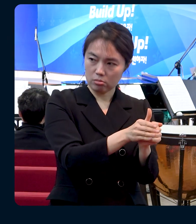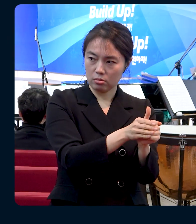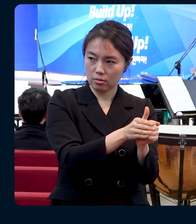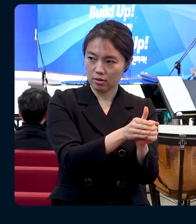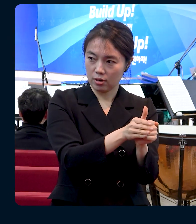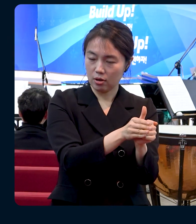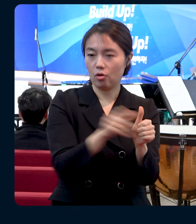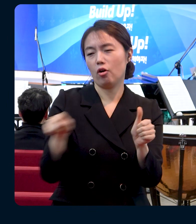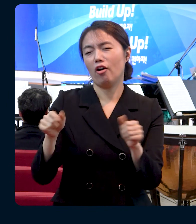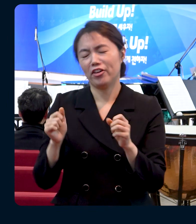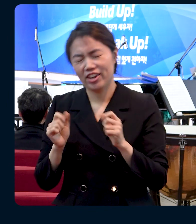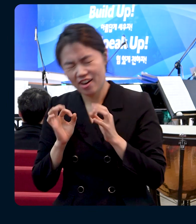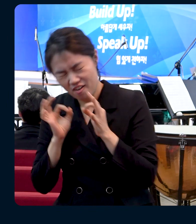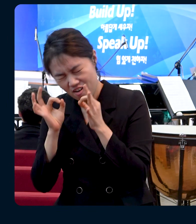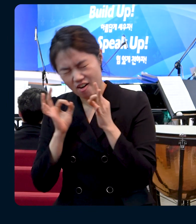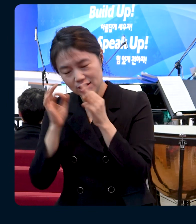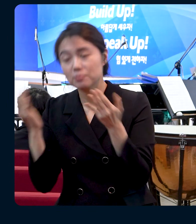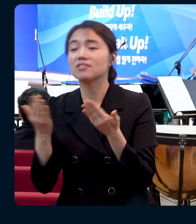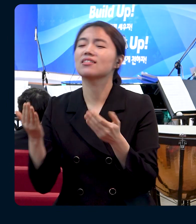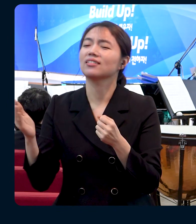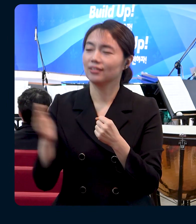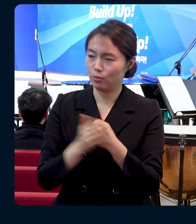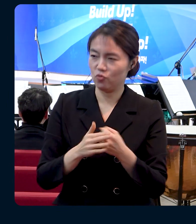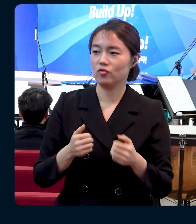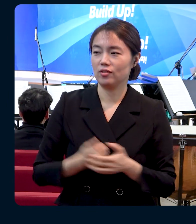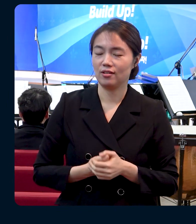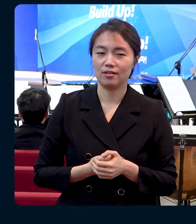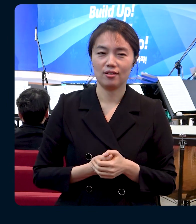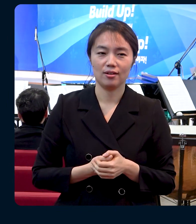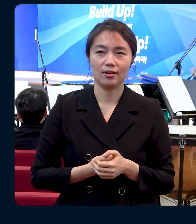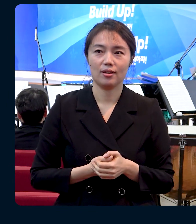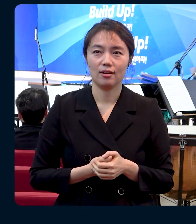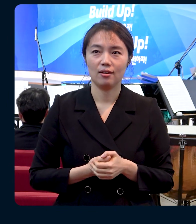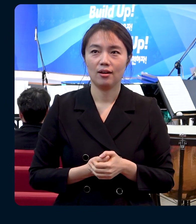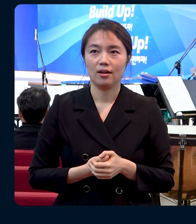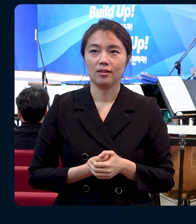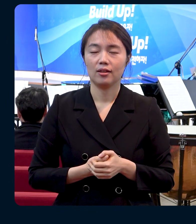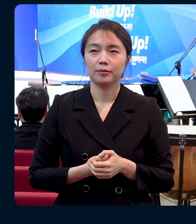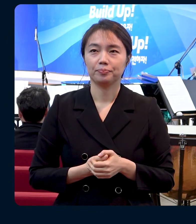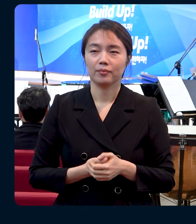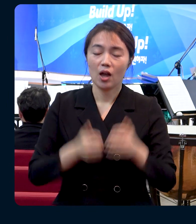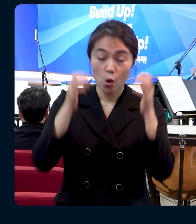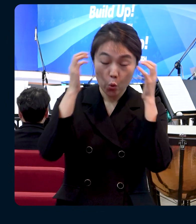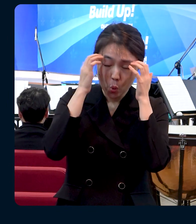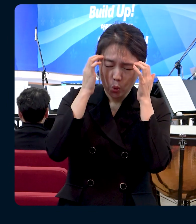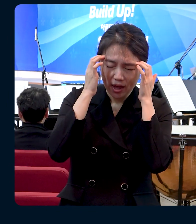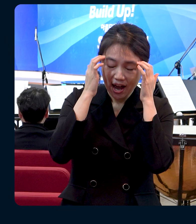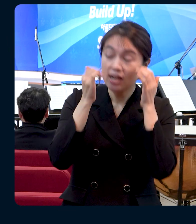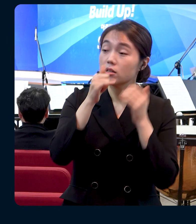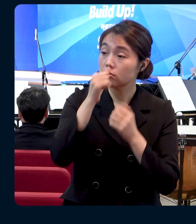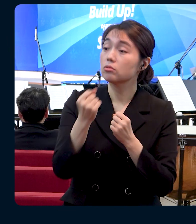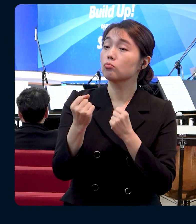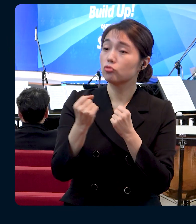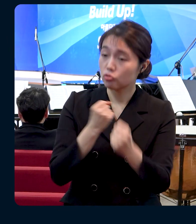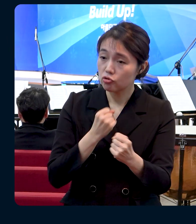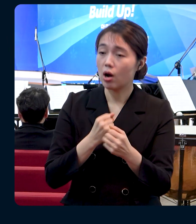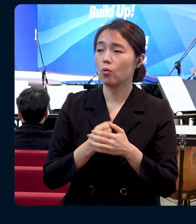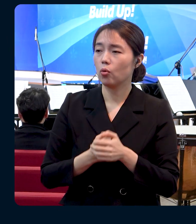열심히 섬겼어요. 바로 그래서 그런 고난과 상함을 받았지만, 그런 상황에